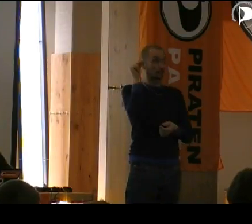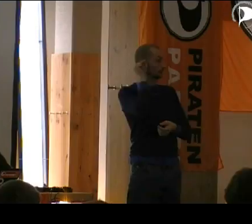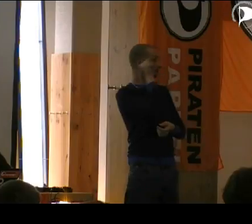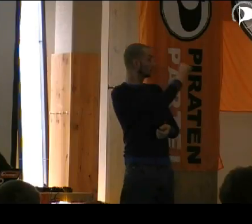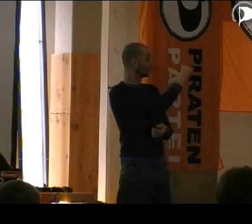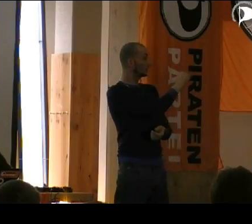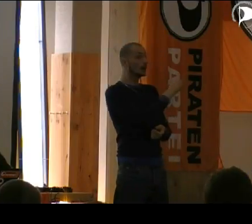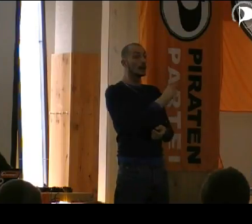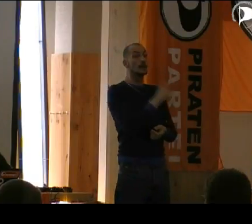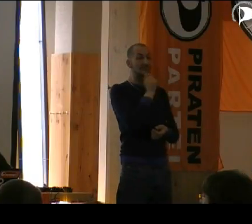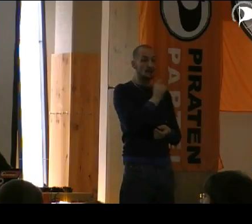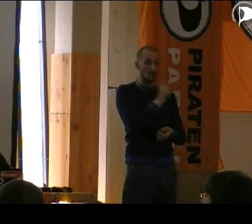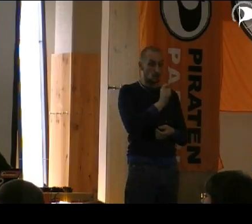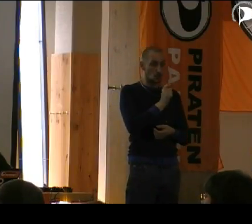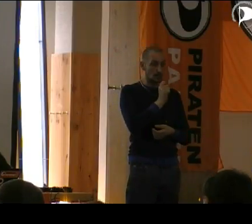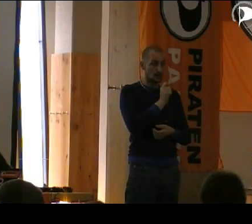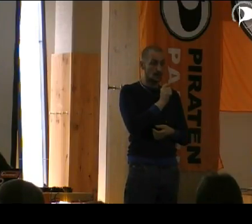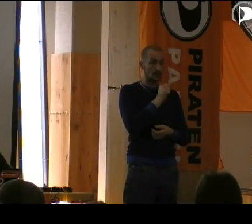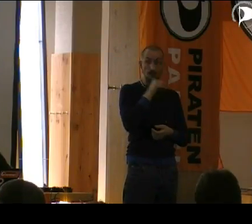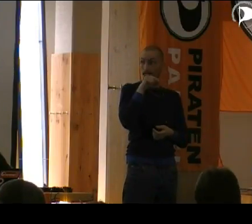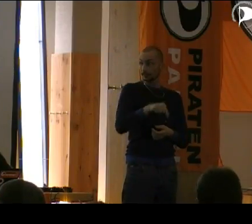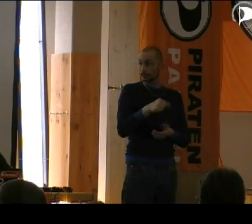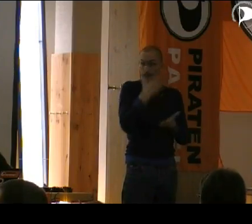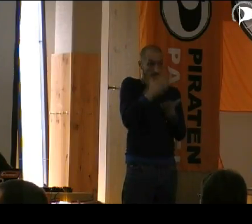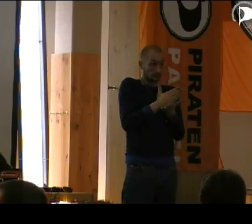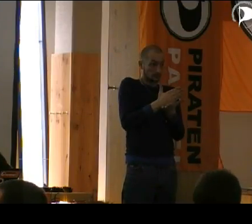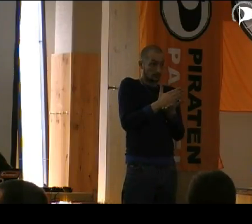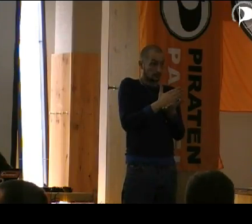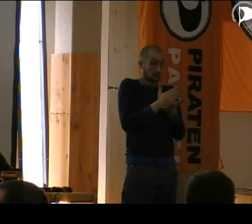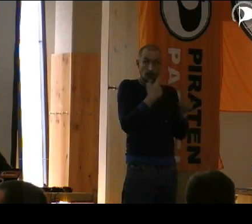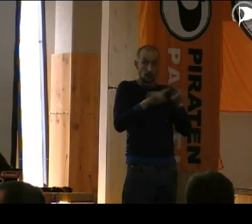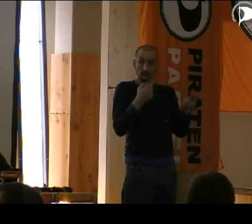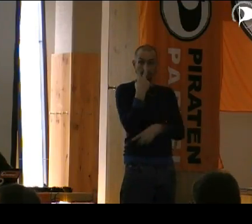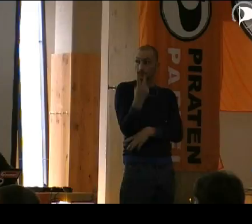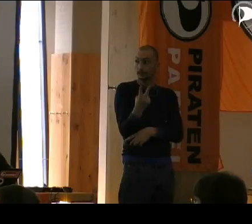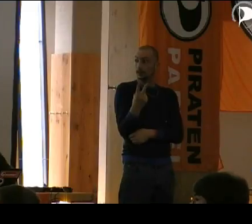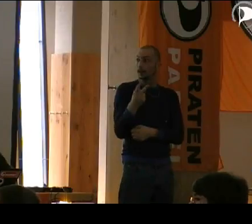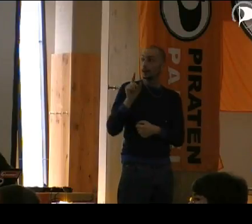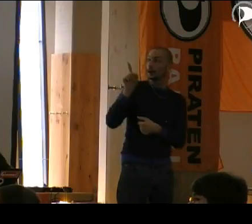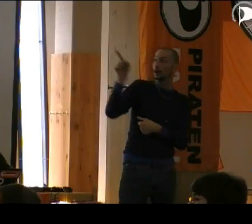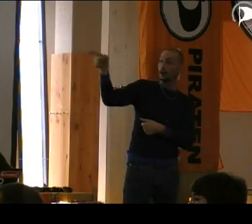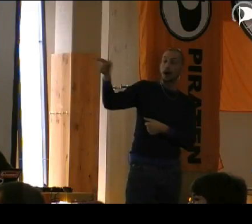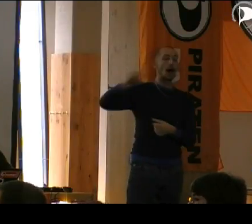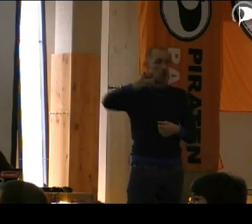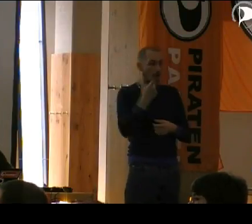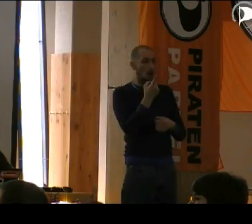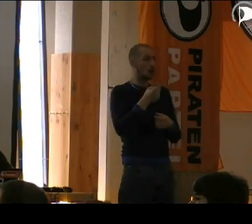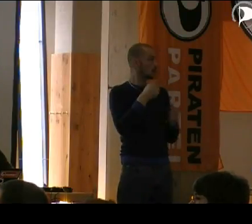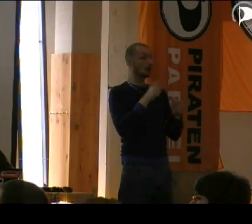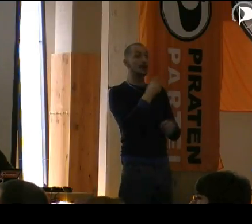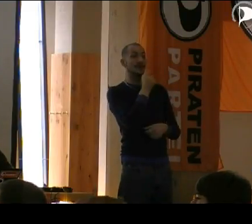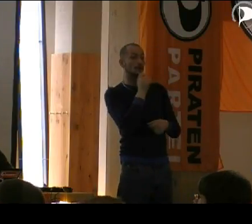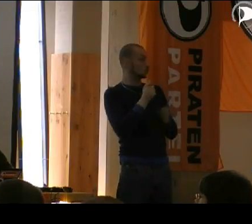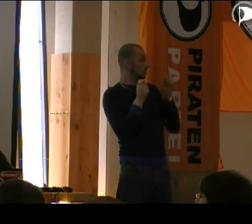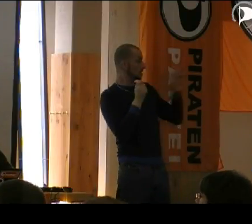bekommen und ich möchte spaß auch schon ist er 0 1 hinten arbeiten ist in sein